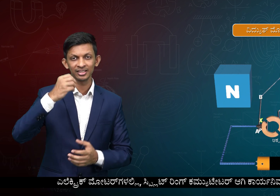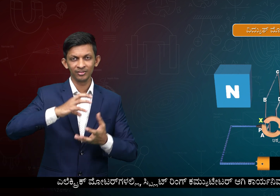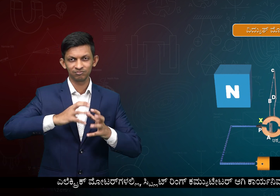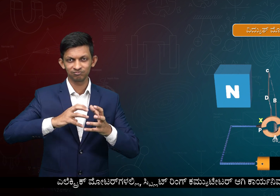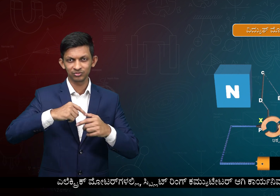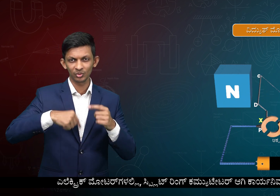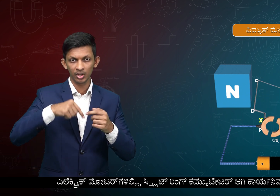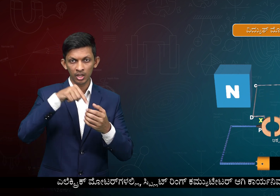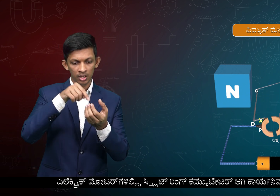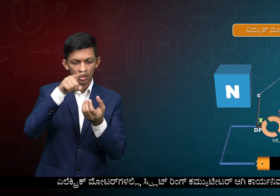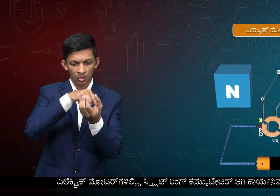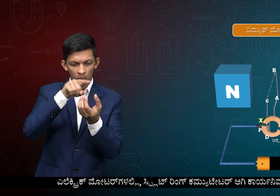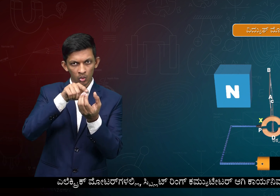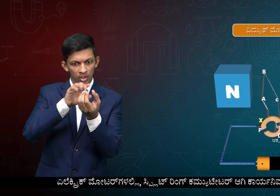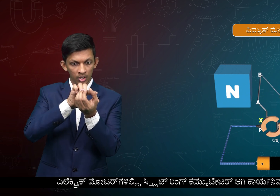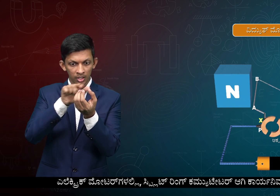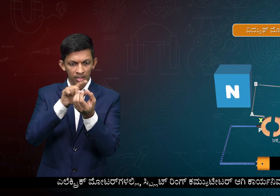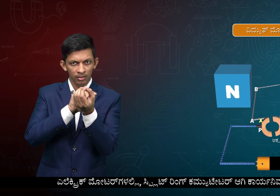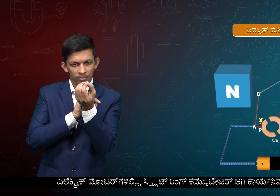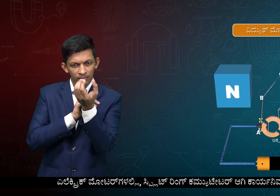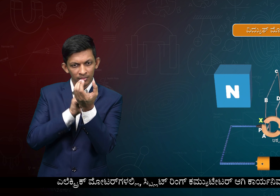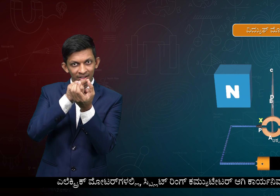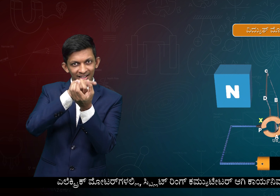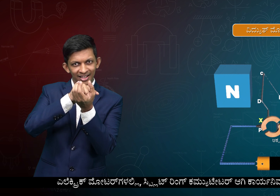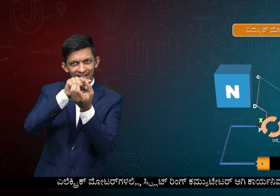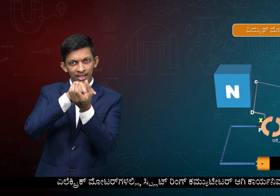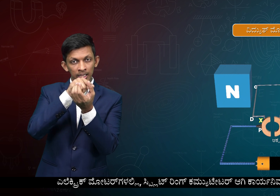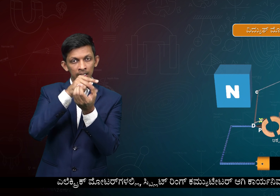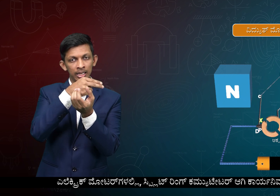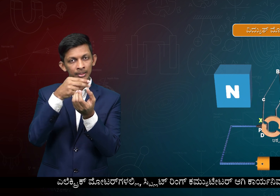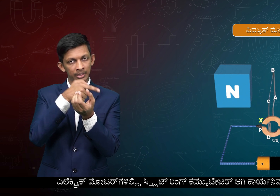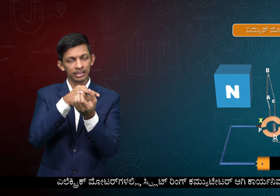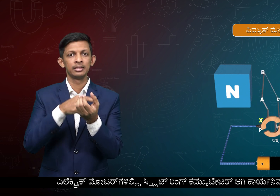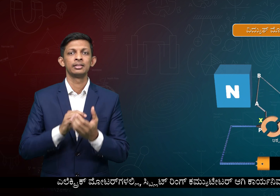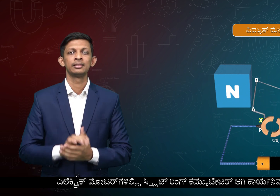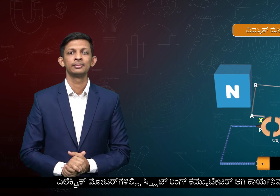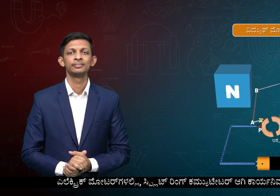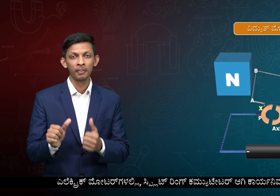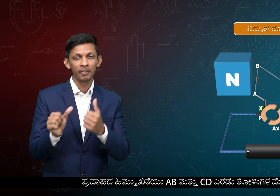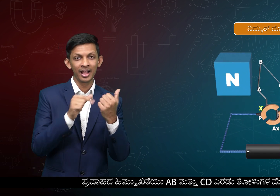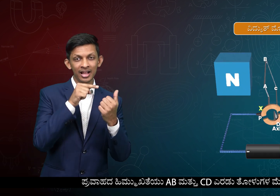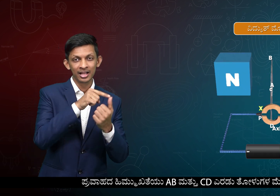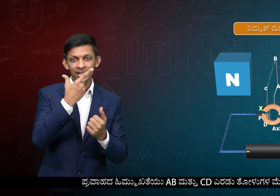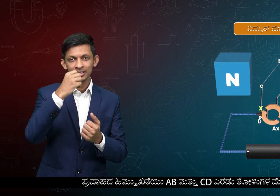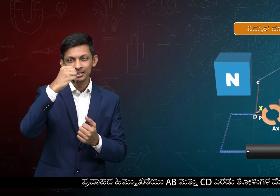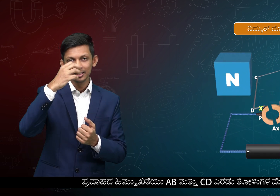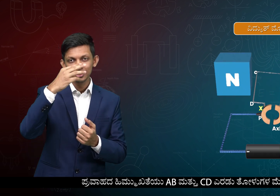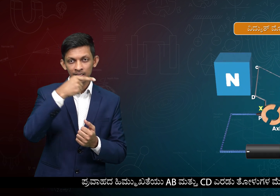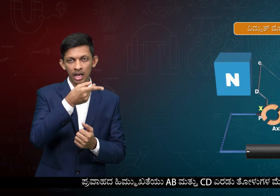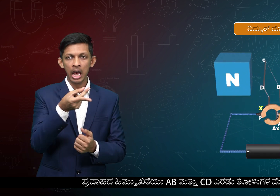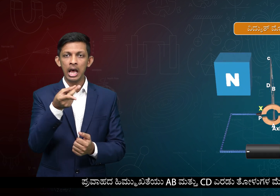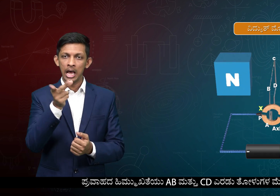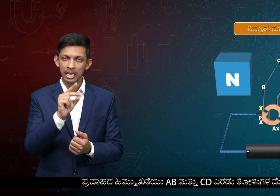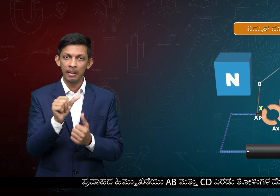ಎಲೆಕ್ಟ್ರಿಕ್ ಮೋಟಾರ್ಗಳಲ್ಲಿ ಸ್ಪಿಟ್ ರಿಂಗ್ ಕಮ್ಯೂಟೇಟರ್ ಆಗಿ ಕಾರ್ಯನಿರ್ವಹಿಸುತ್ತದೆ. ಪ್ರವಾಹದ